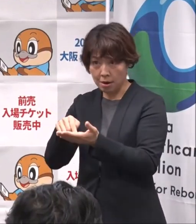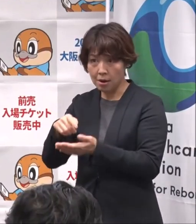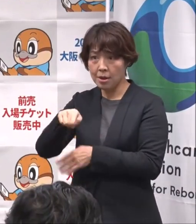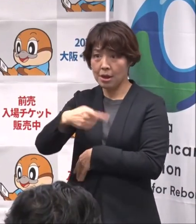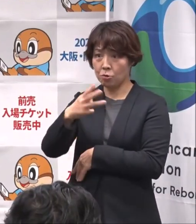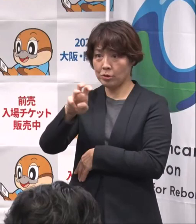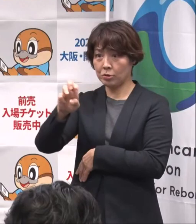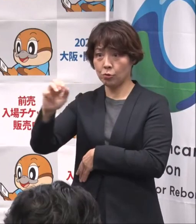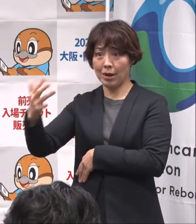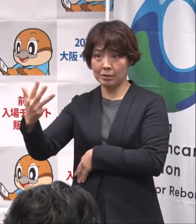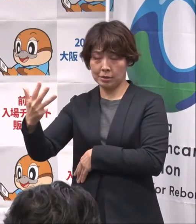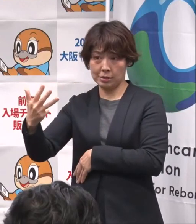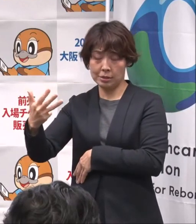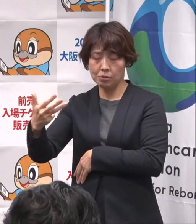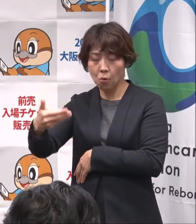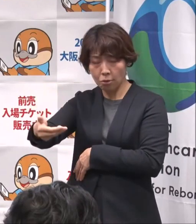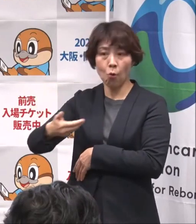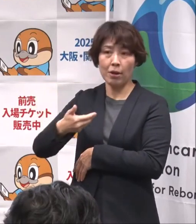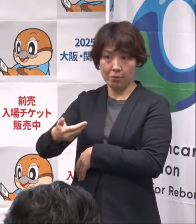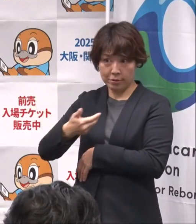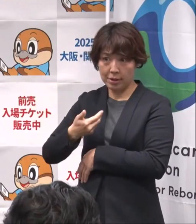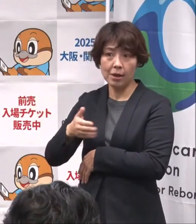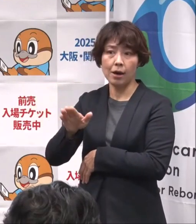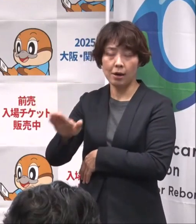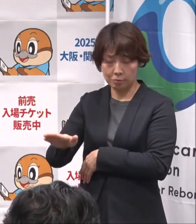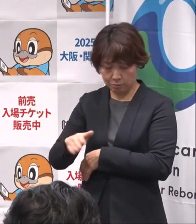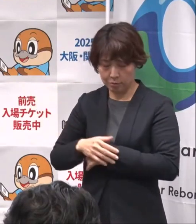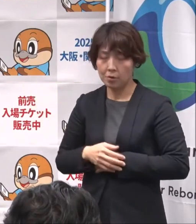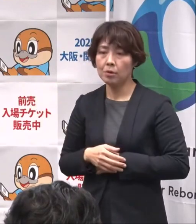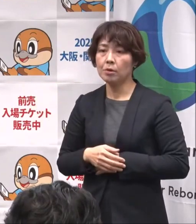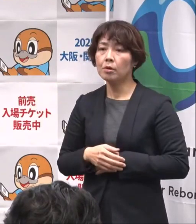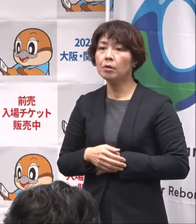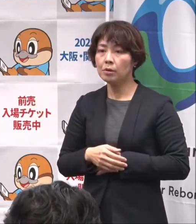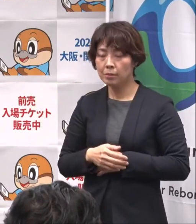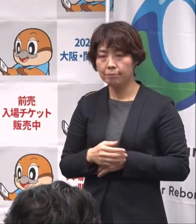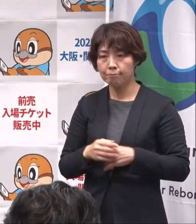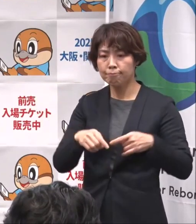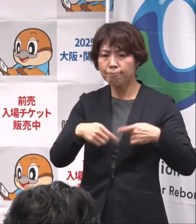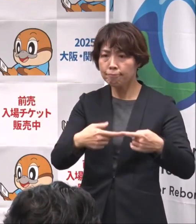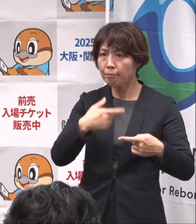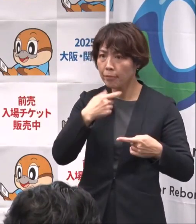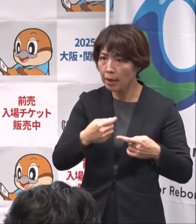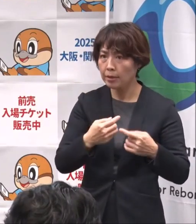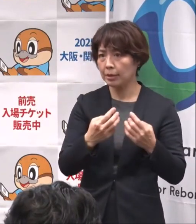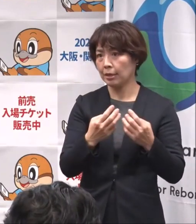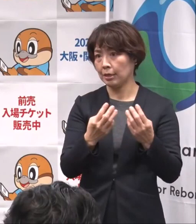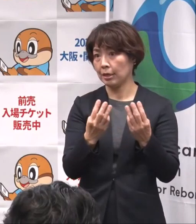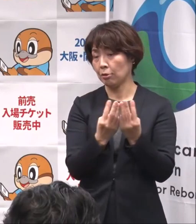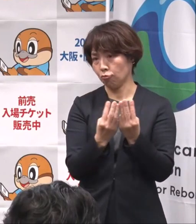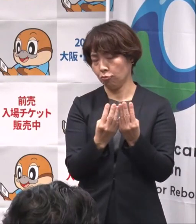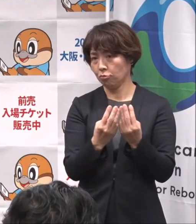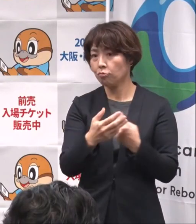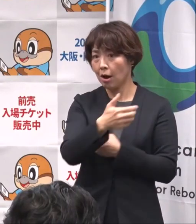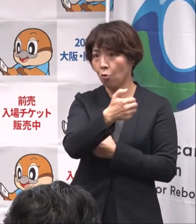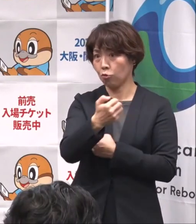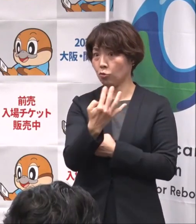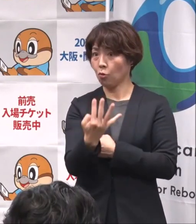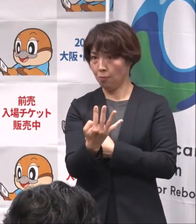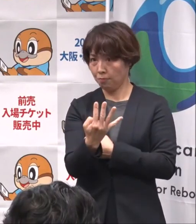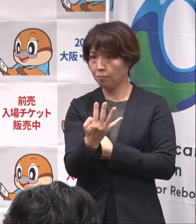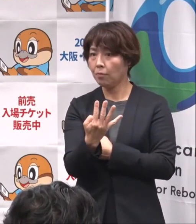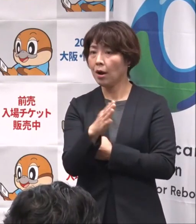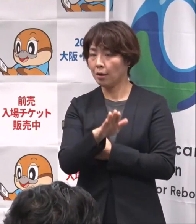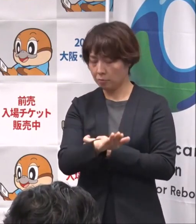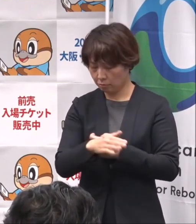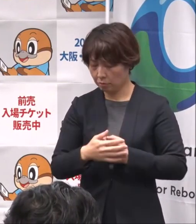138件の問い合わせをお受けしています。そして、入居希望件数として上がっていますのが54件ござい